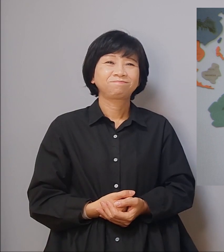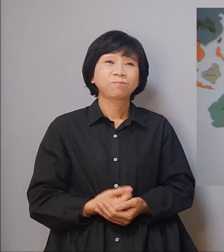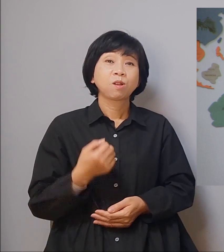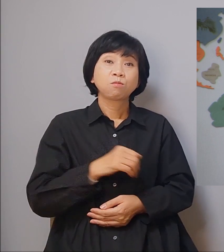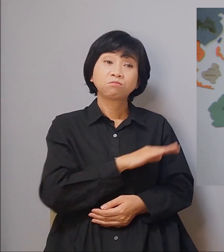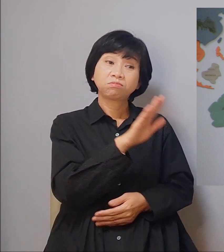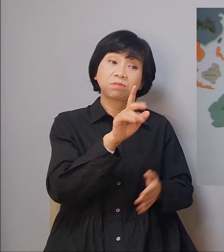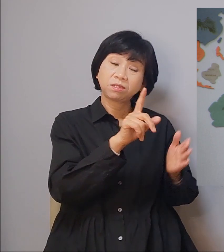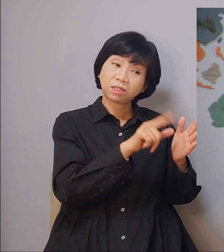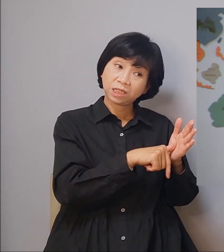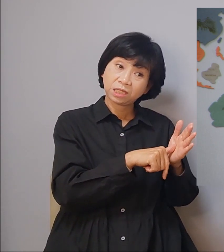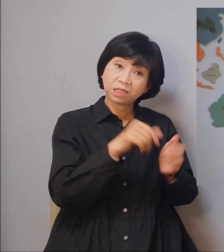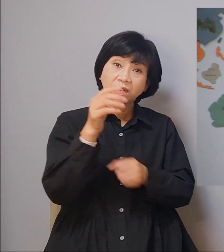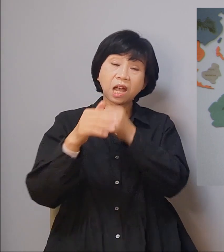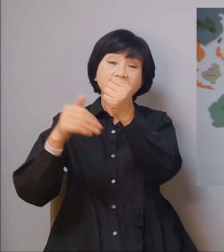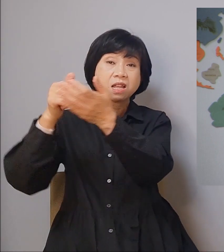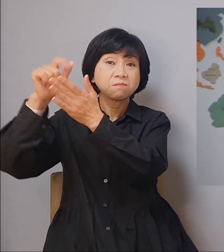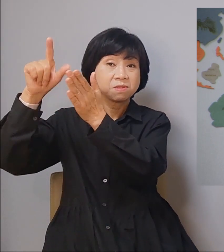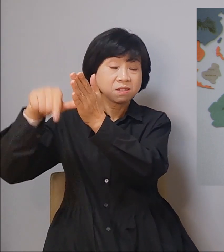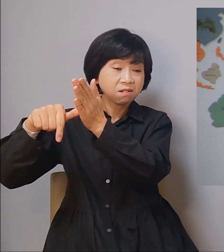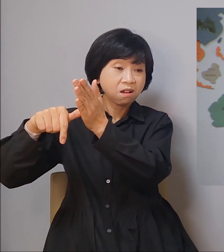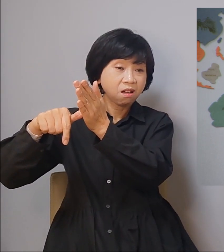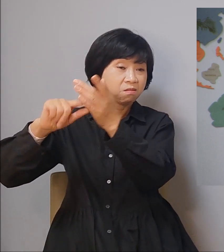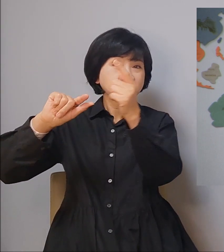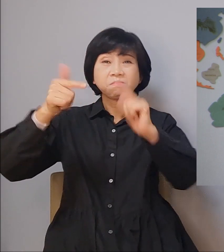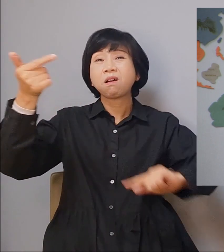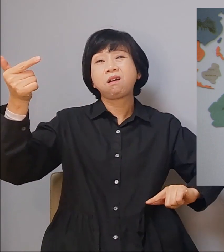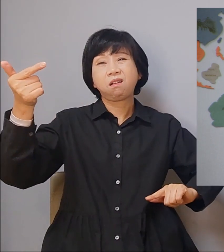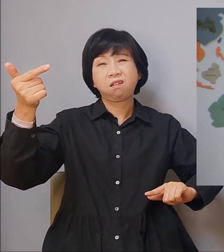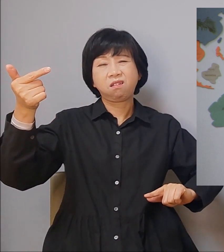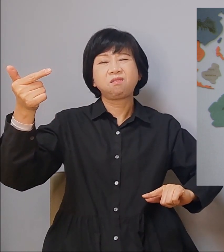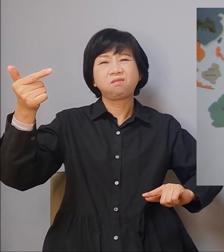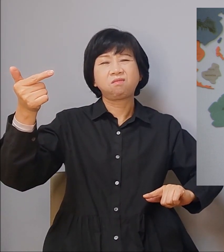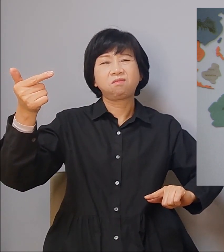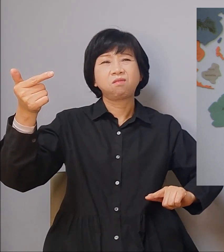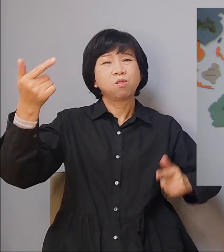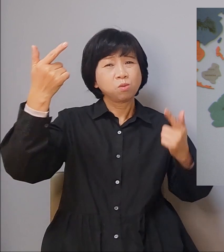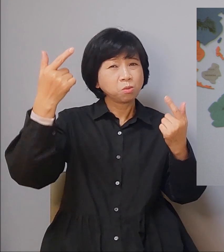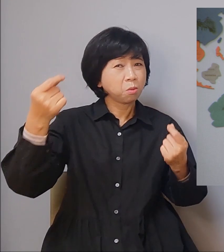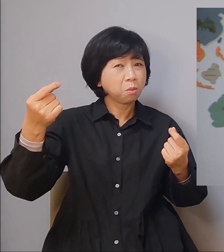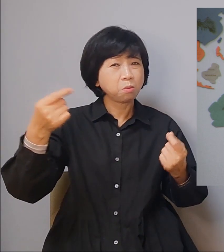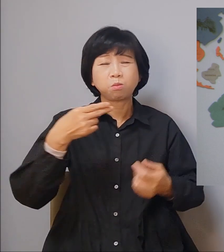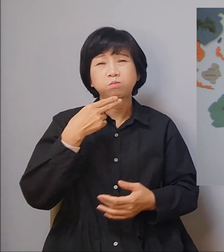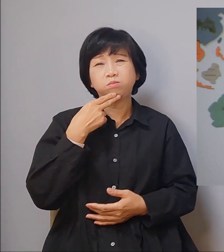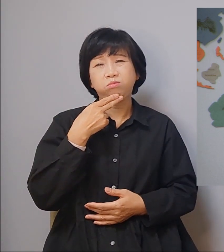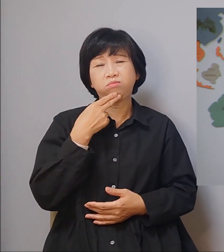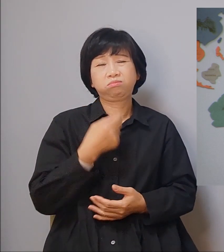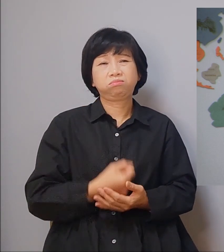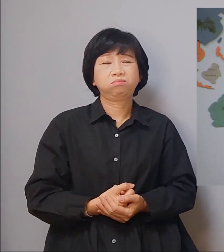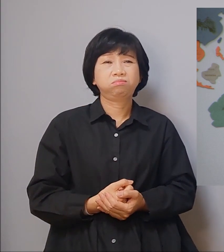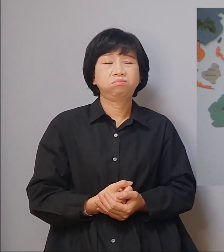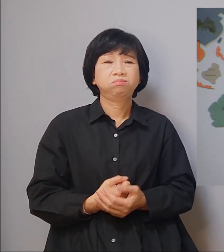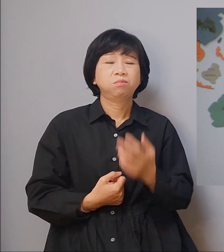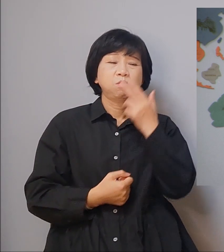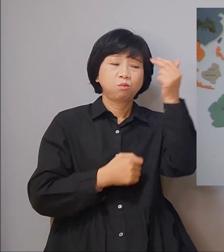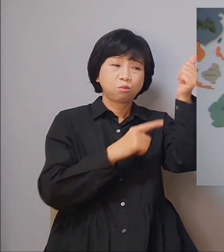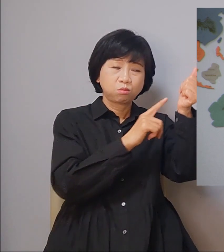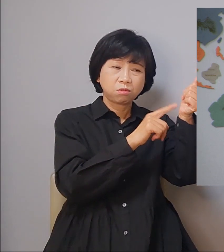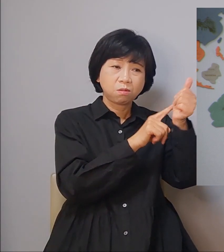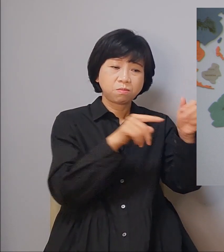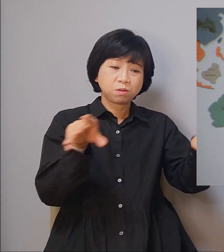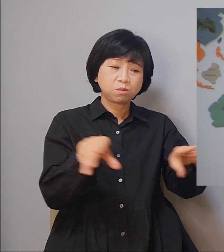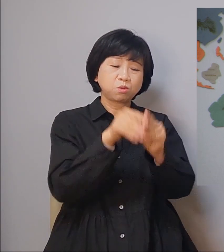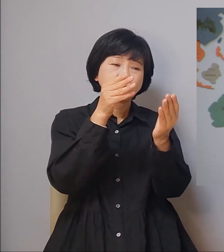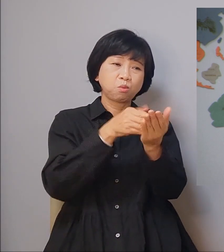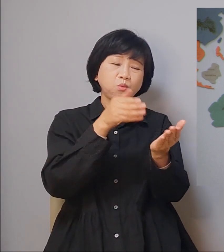우리의 시간표하고 하나님의 시간표하고 좀처럼 같을 때가 없다니까요. 요셉이 총리가 되고 지나간